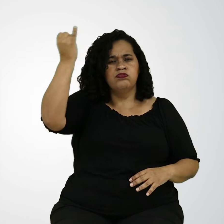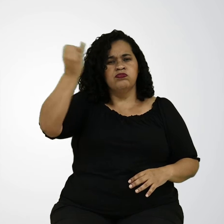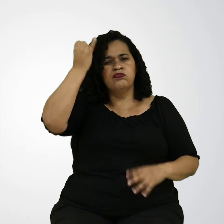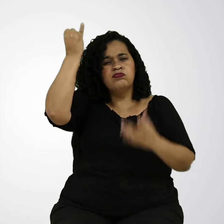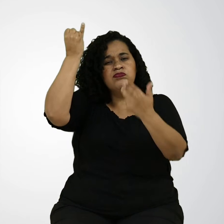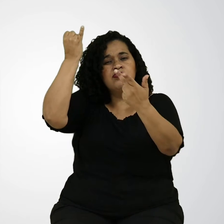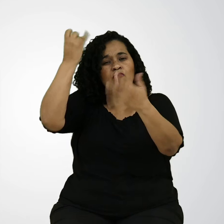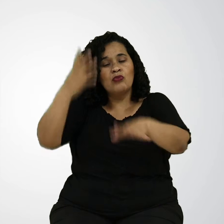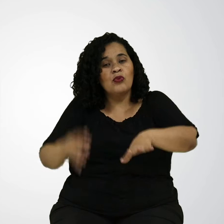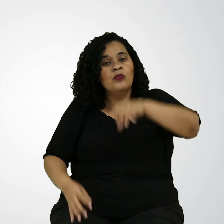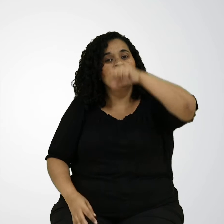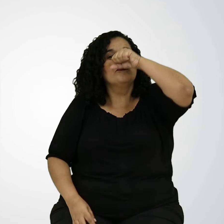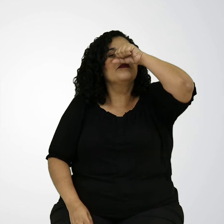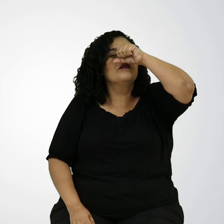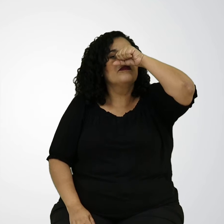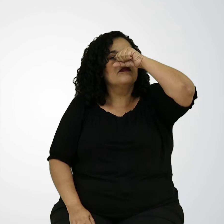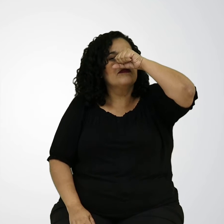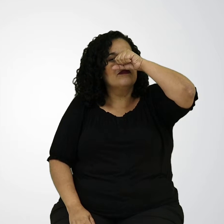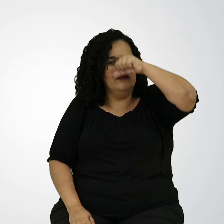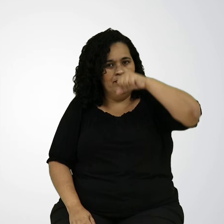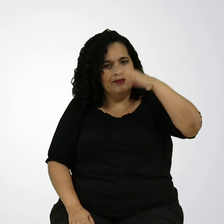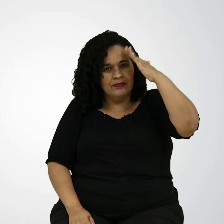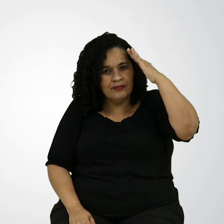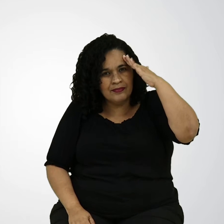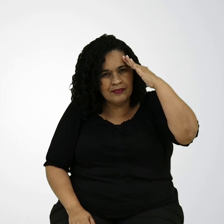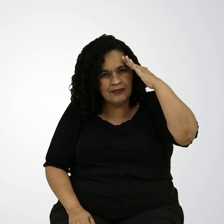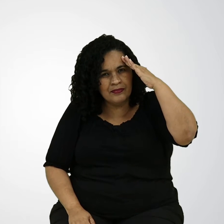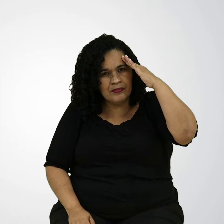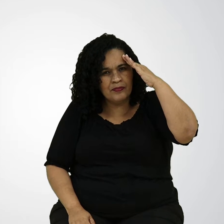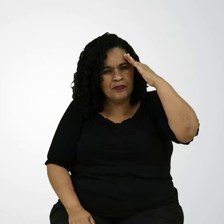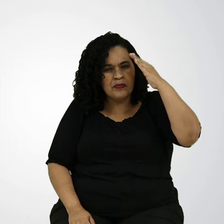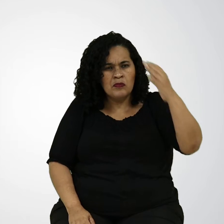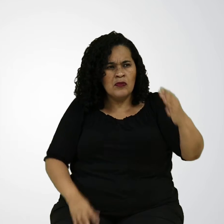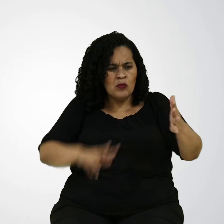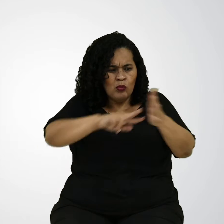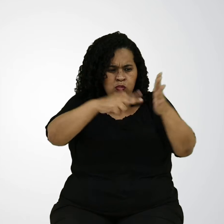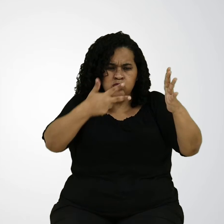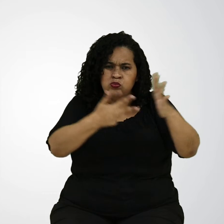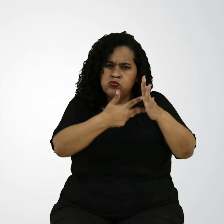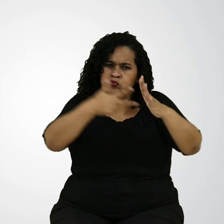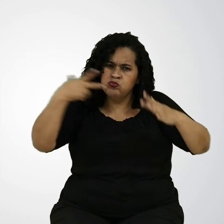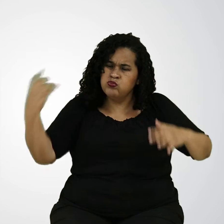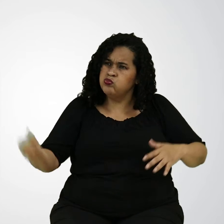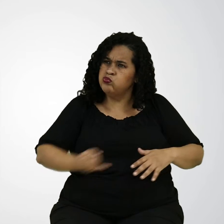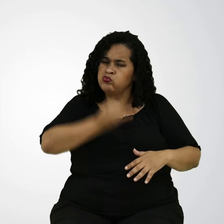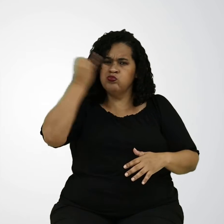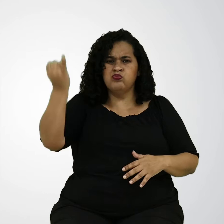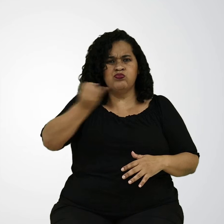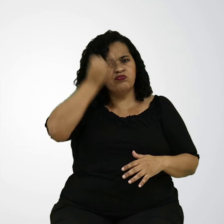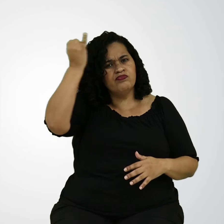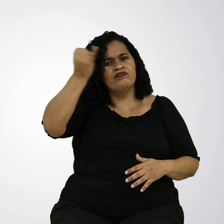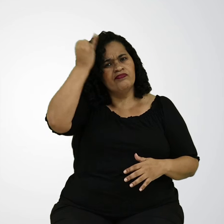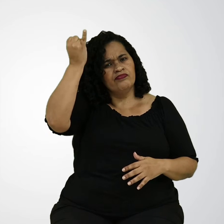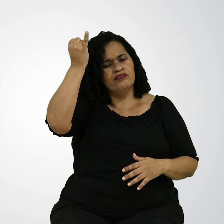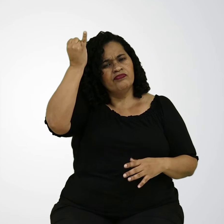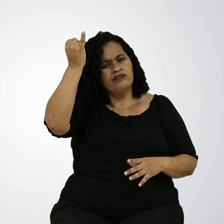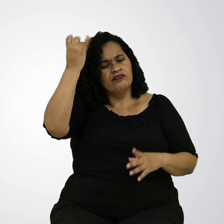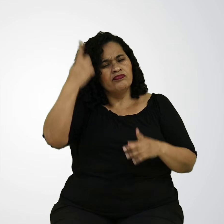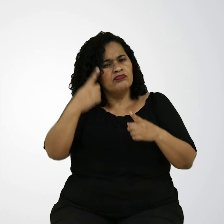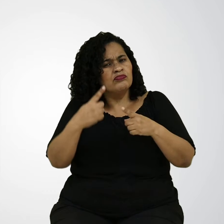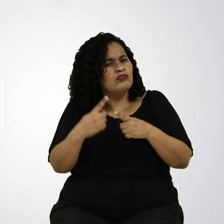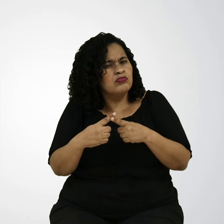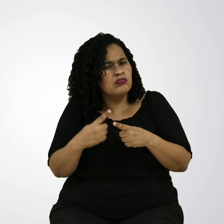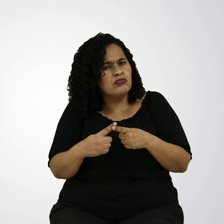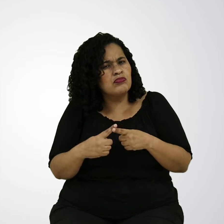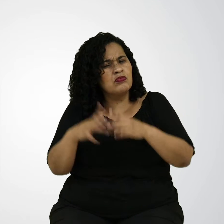respiração. Para um cristão, a oração é tão essencial quanto a própria respiração. E de fato é isso mesmo, porque é por